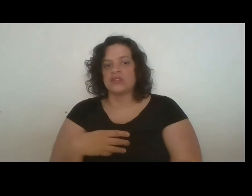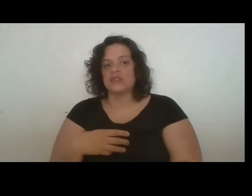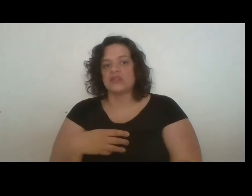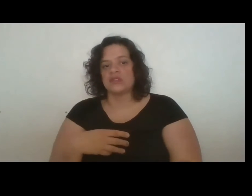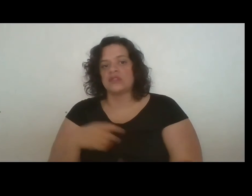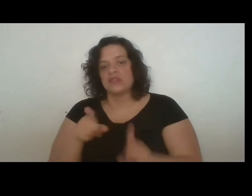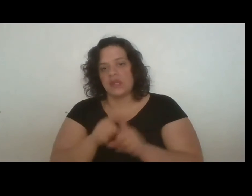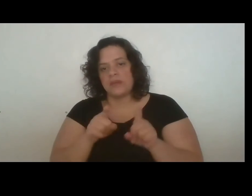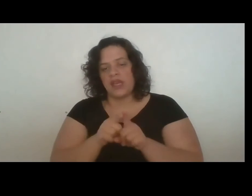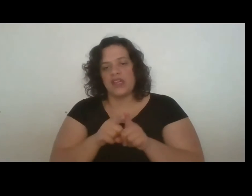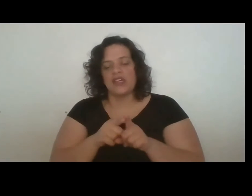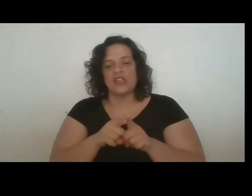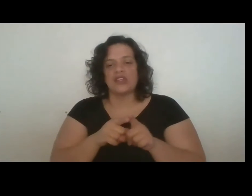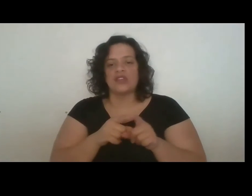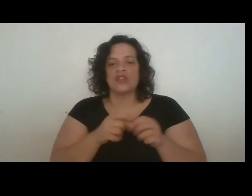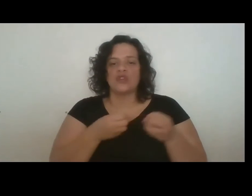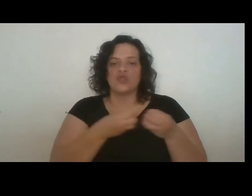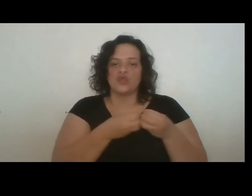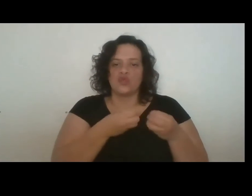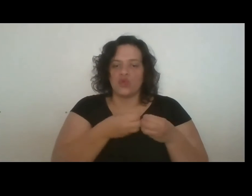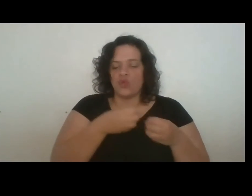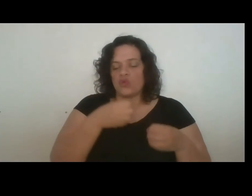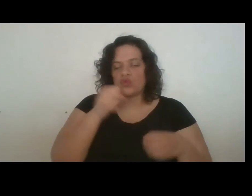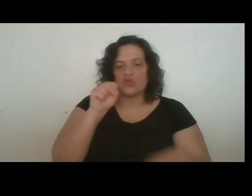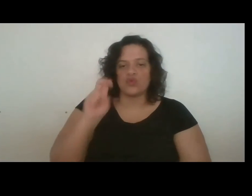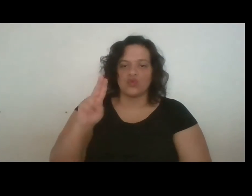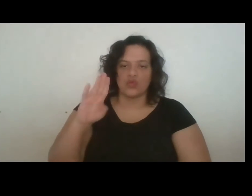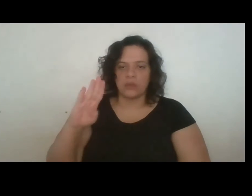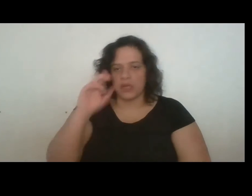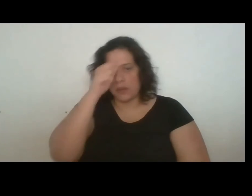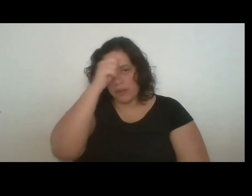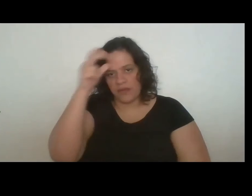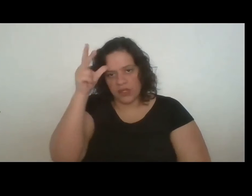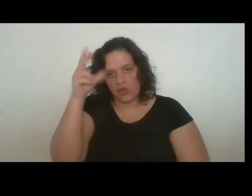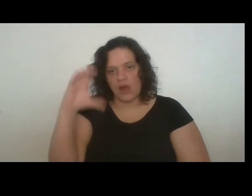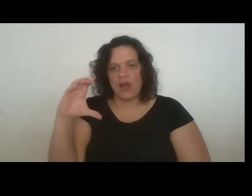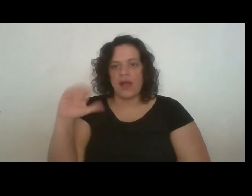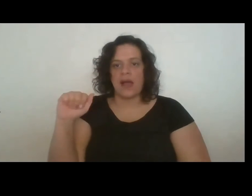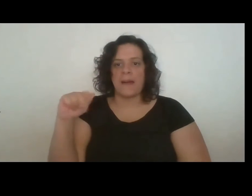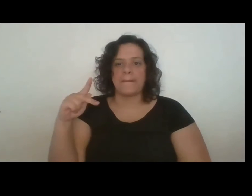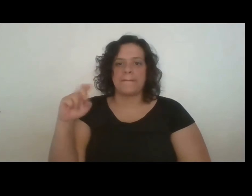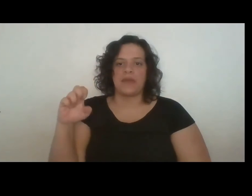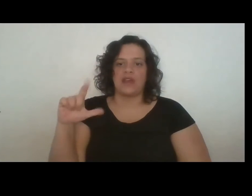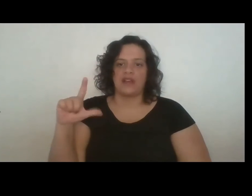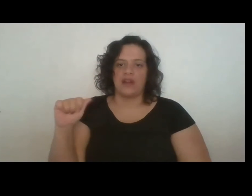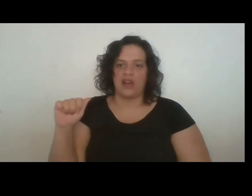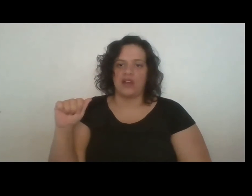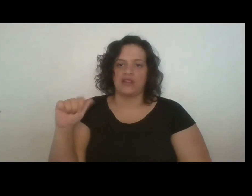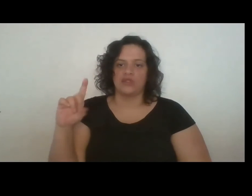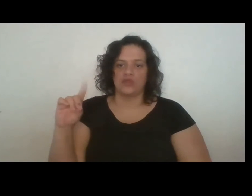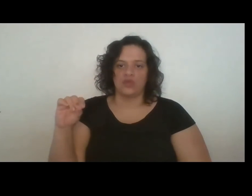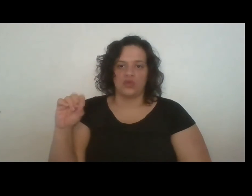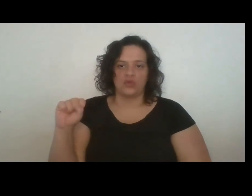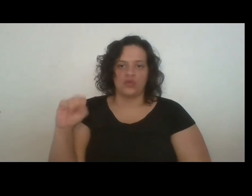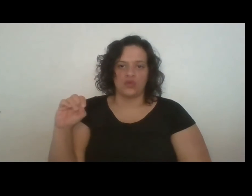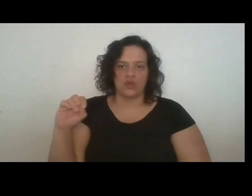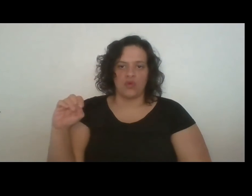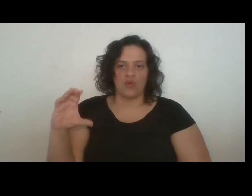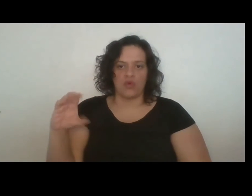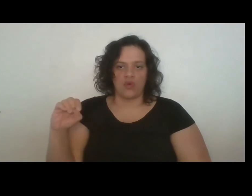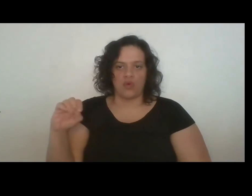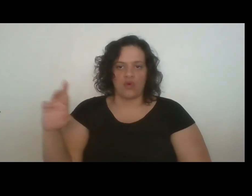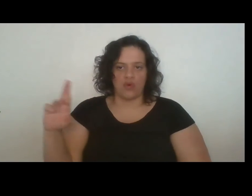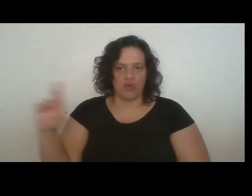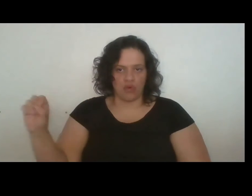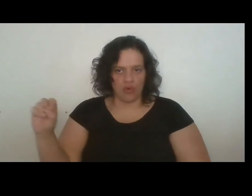né, da Capela do Socorro também, que foi uma grande parceira, né? Então é muito bom, né, quando funciona